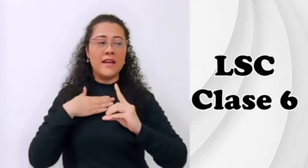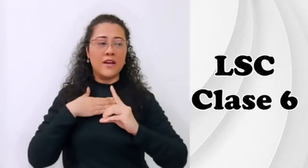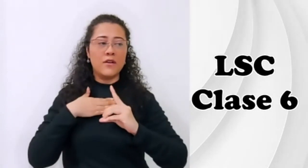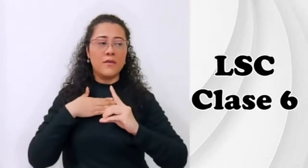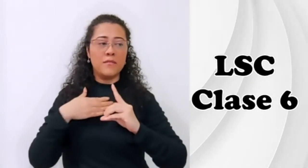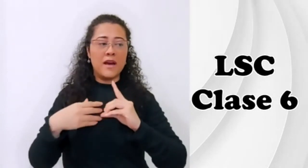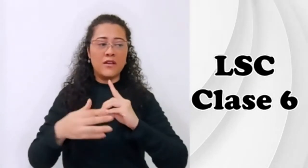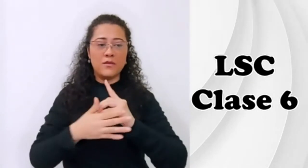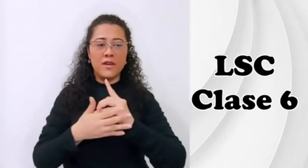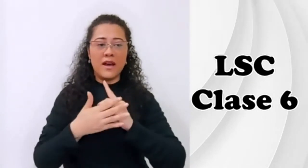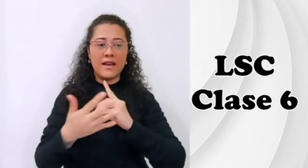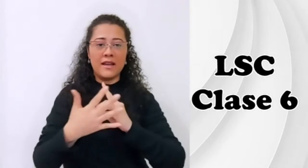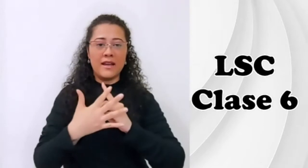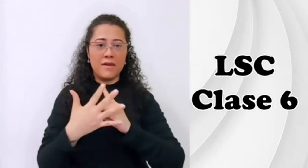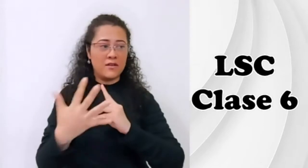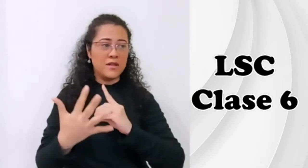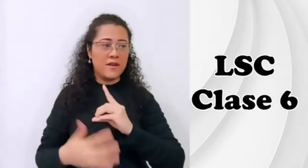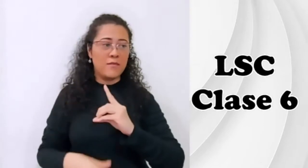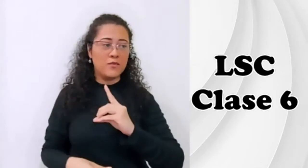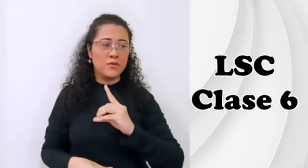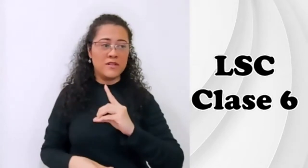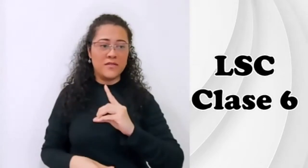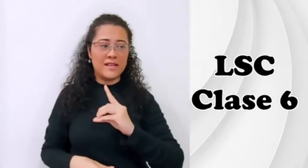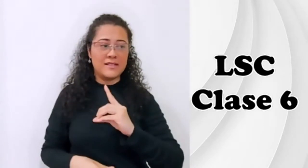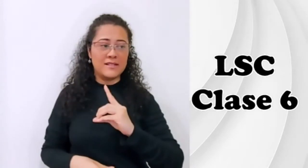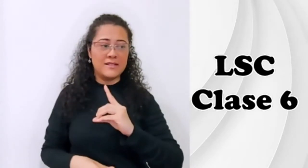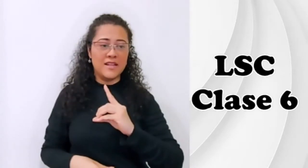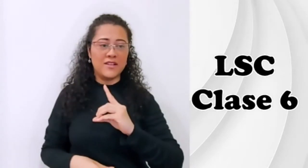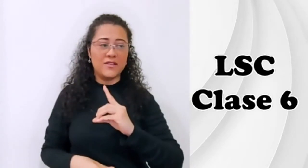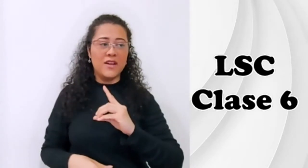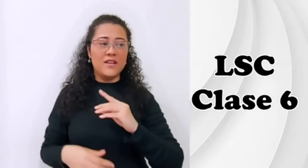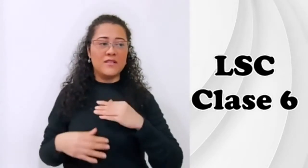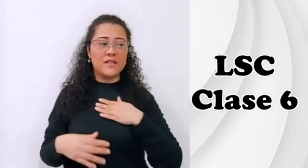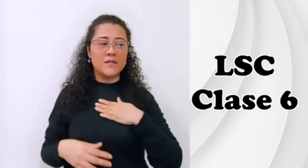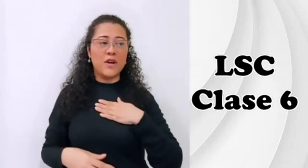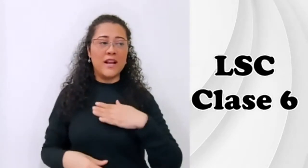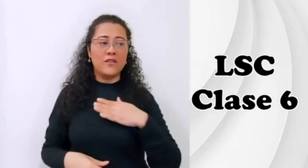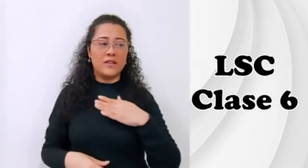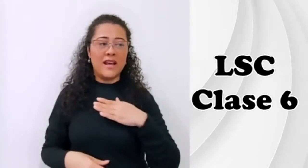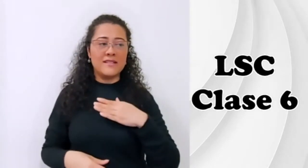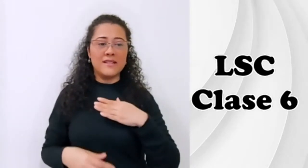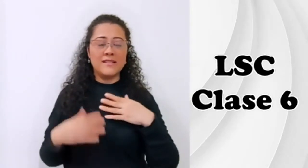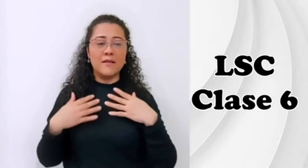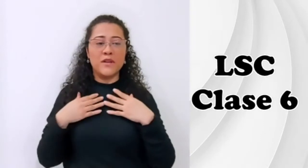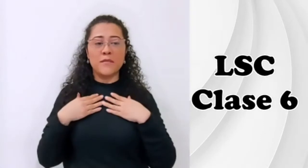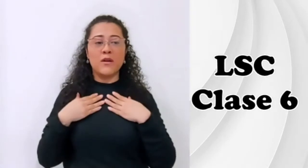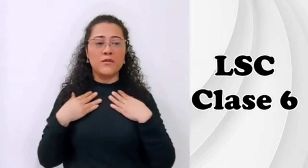negro ayuda a que la mano se vea mucho más fácil, ¿cierto? Entonces es por el contraste, siempre es mejor usar